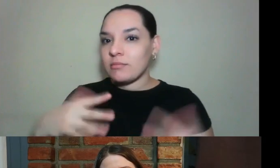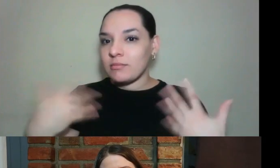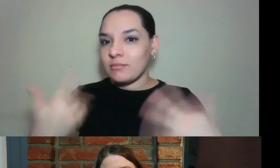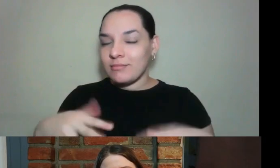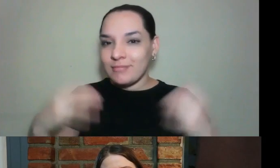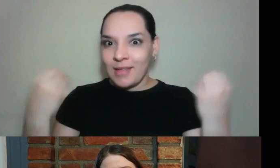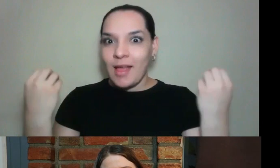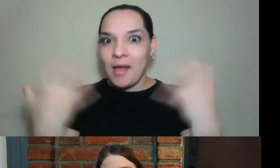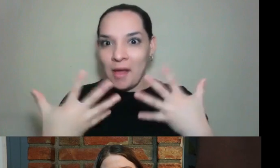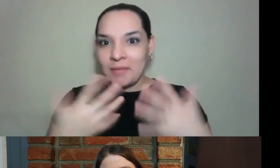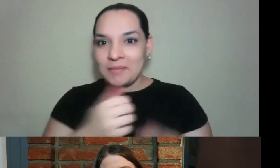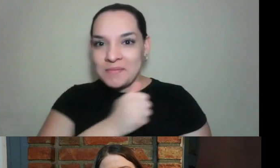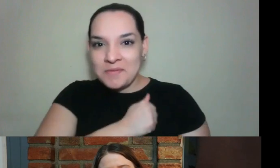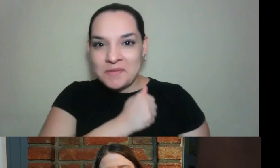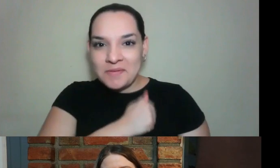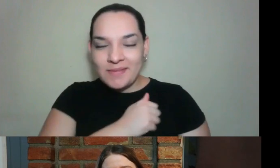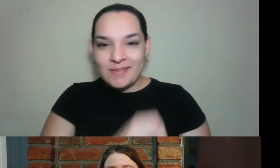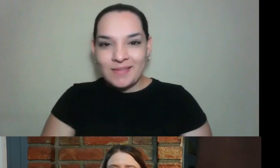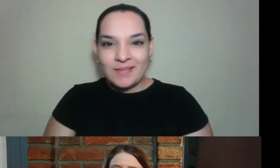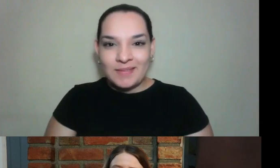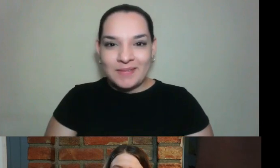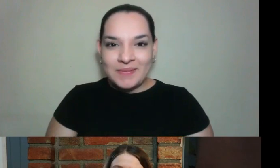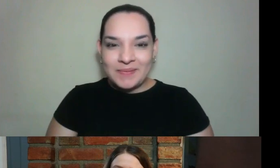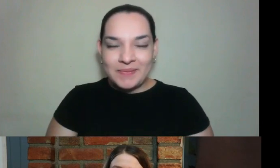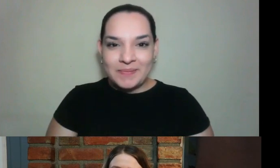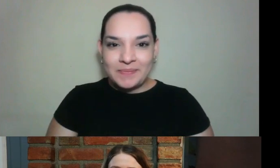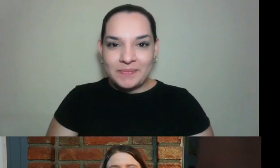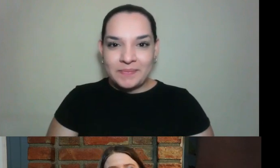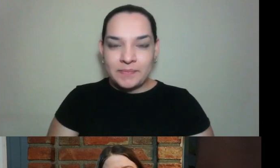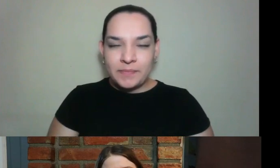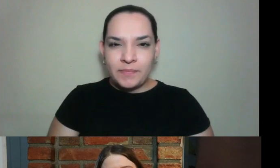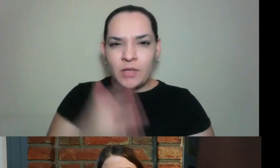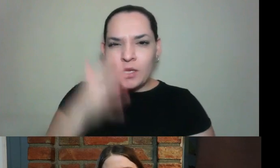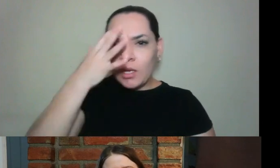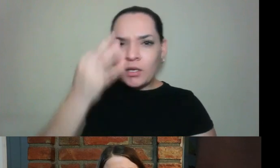respuesta que conlleva una gran responsabilidad.